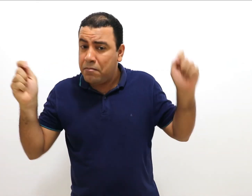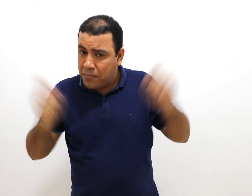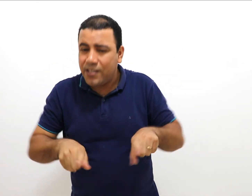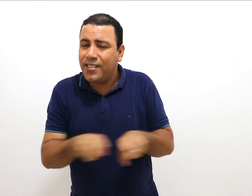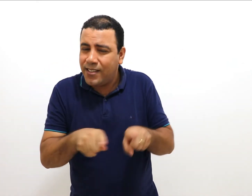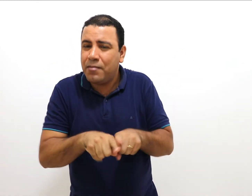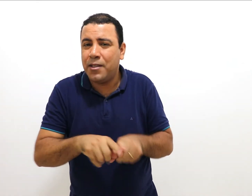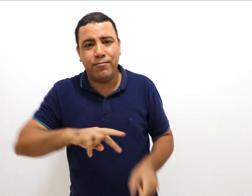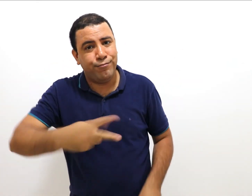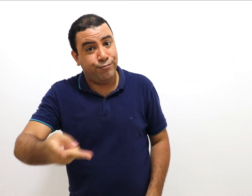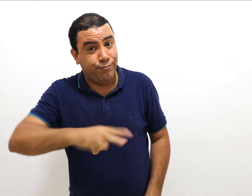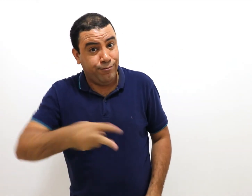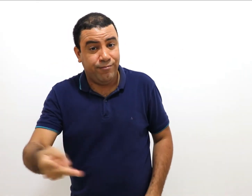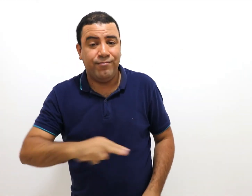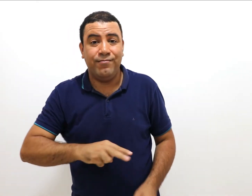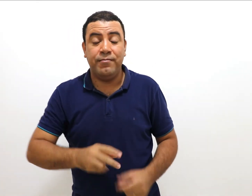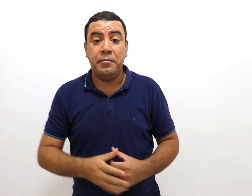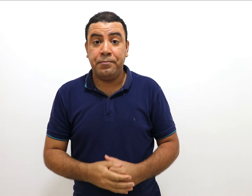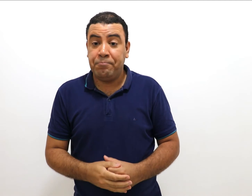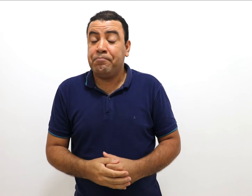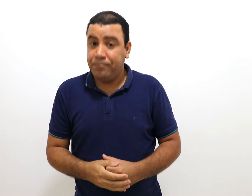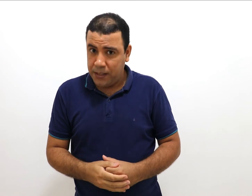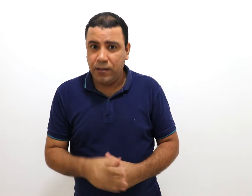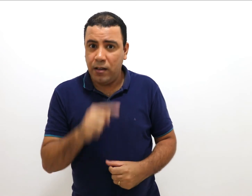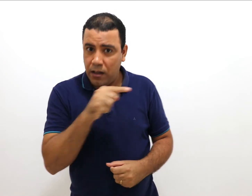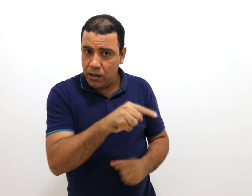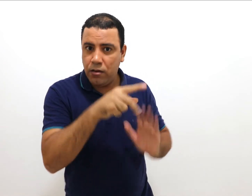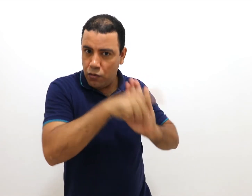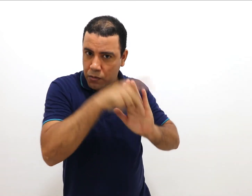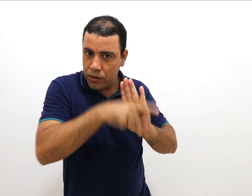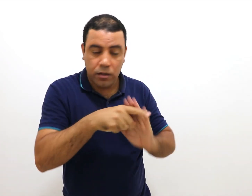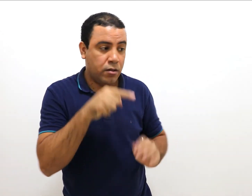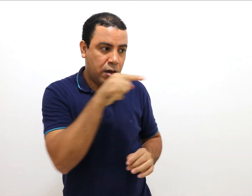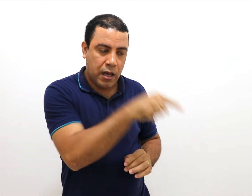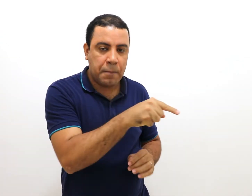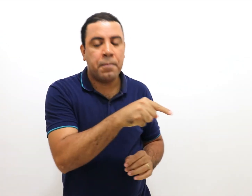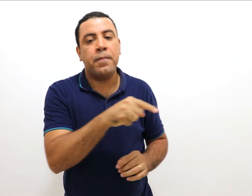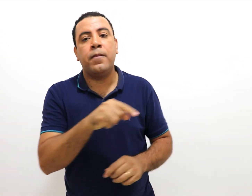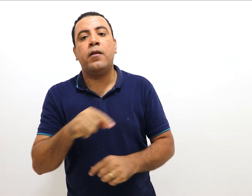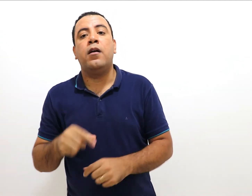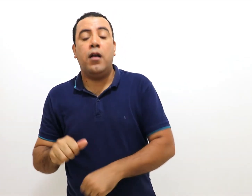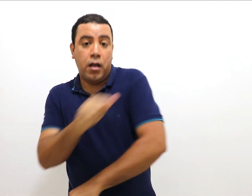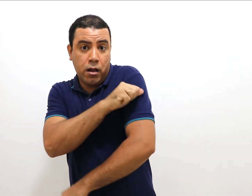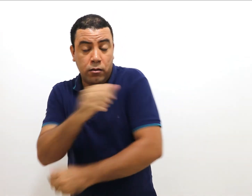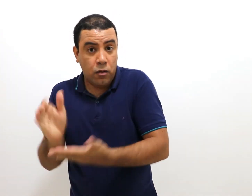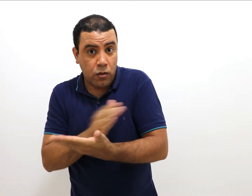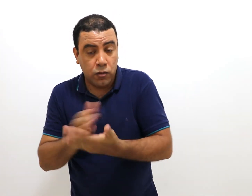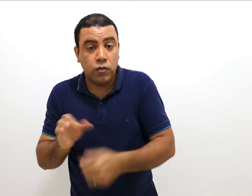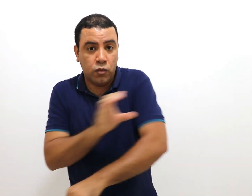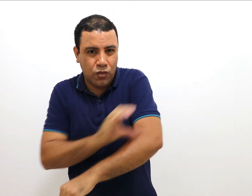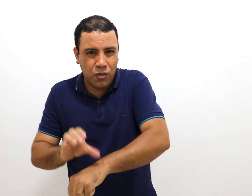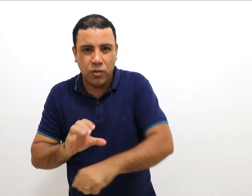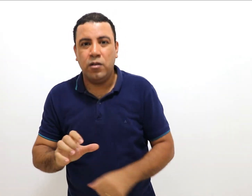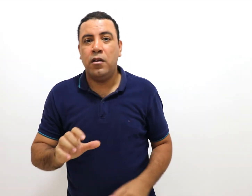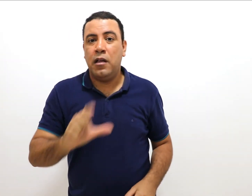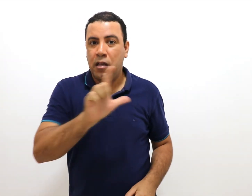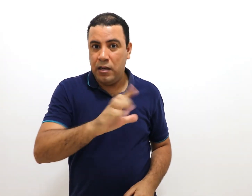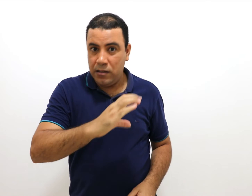instituição. Parte desse projeto deu possibilidade de alunos do LCC e LCA gravarem vídeos